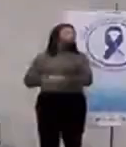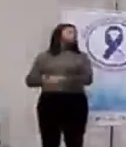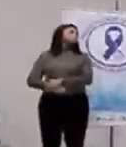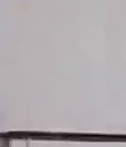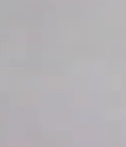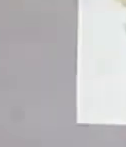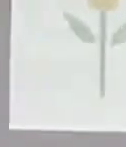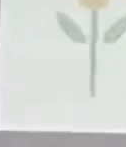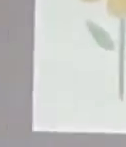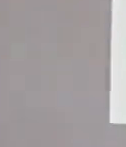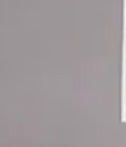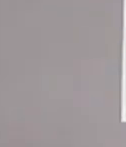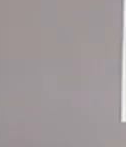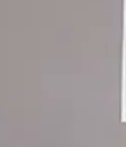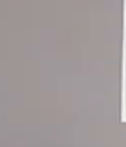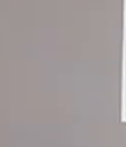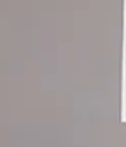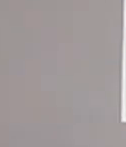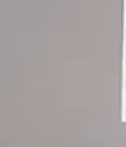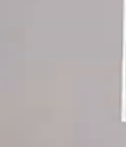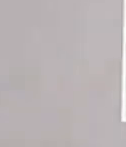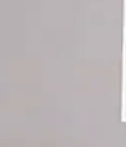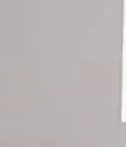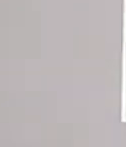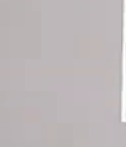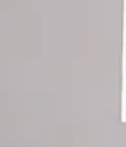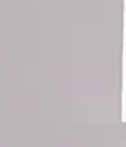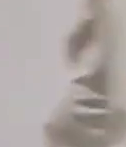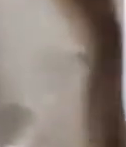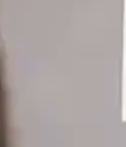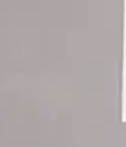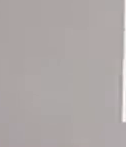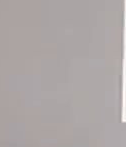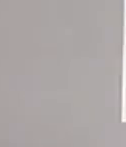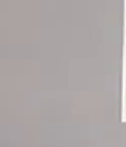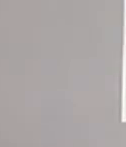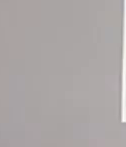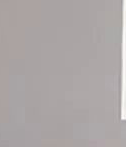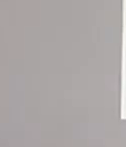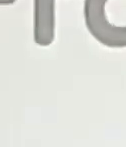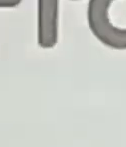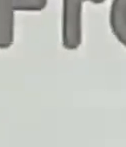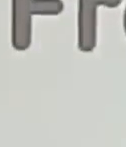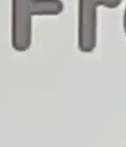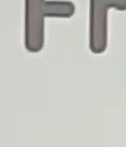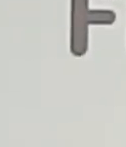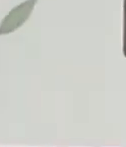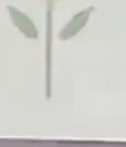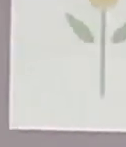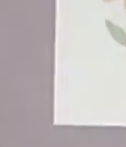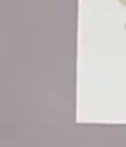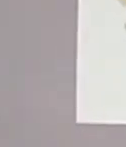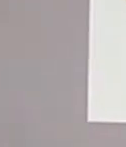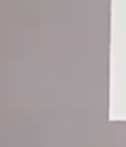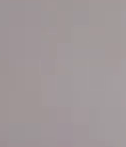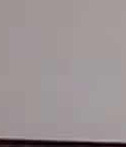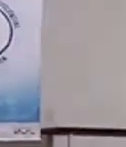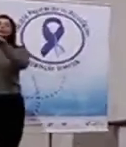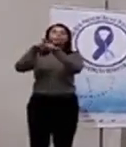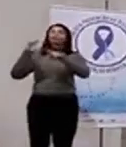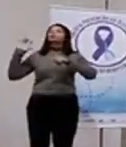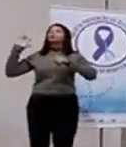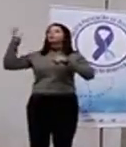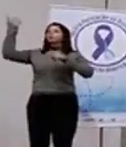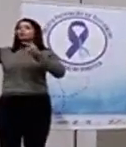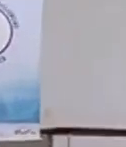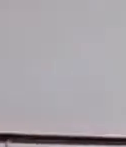Não poderia aqui deixar de agradecer, né? Amanhã a Secretaria Municipal vai ter um evento aqui e nós fomos agraciados